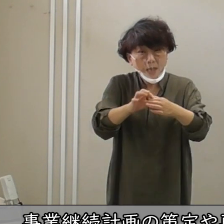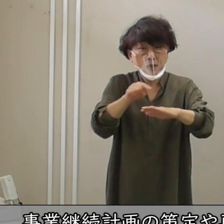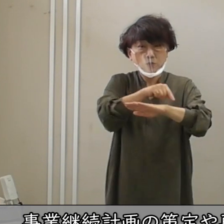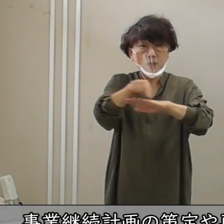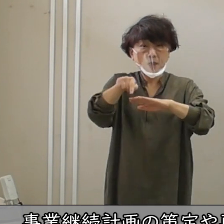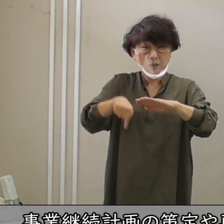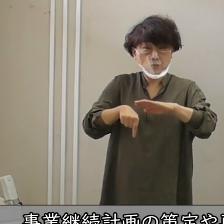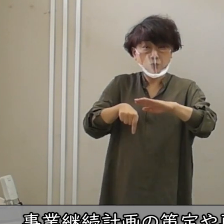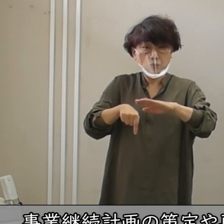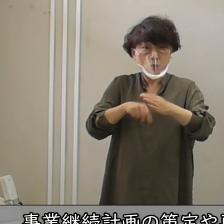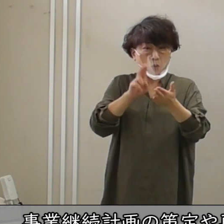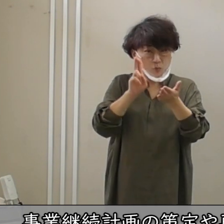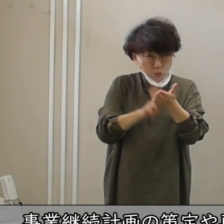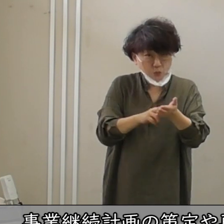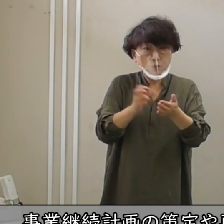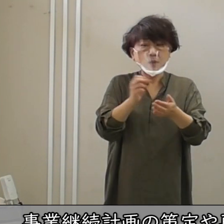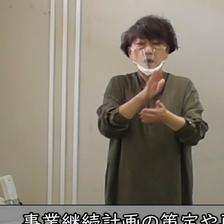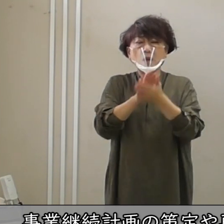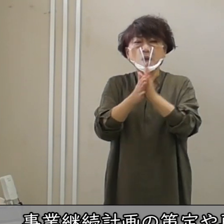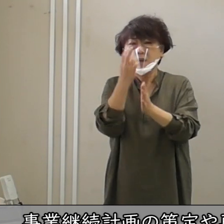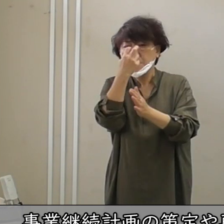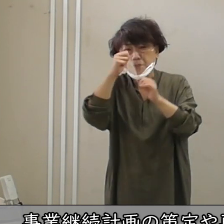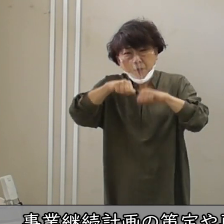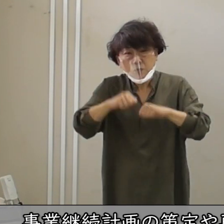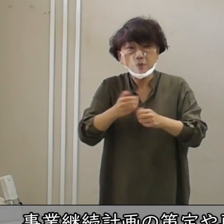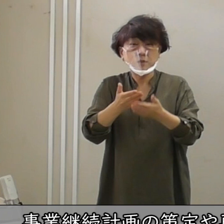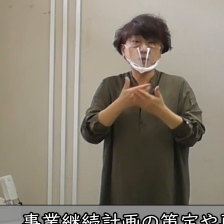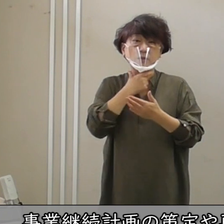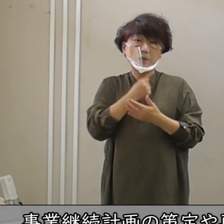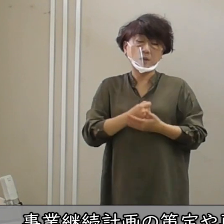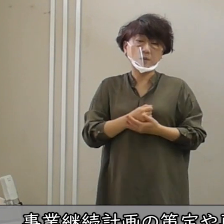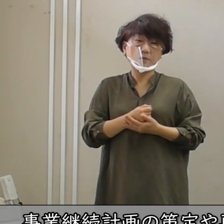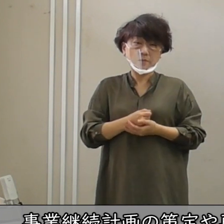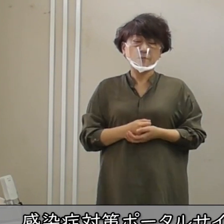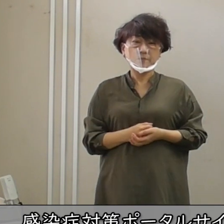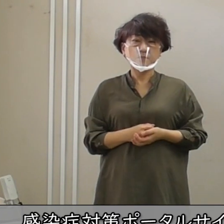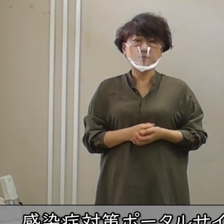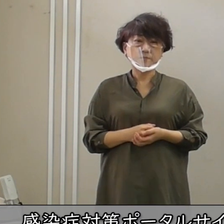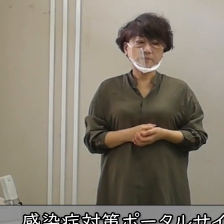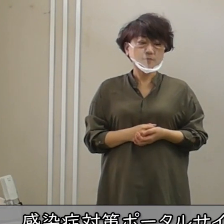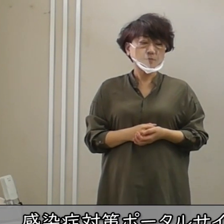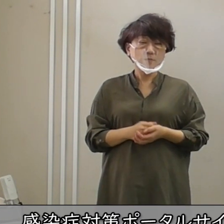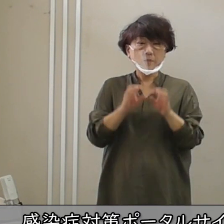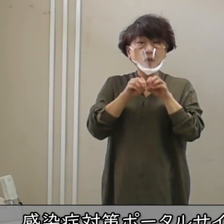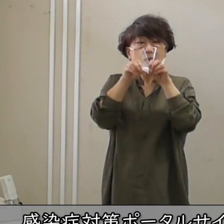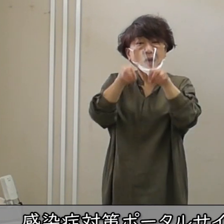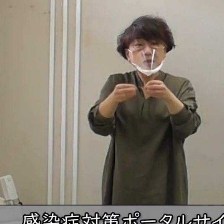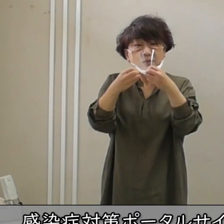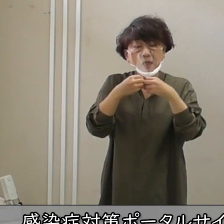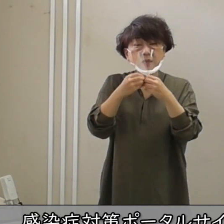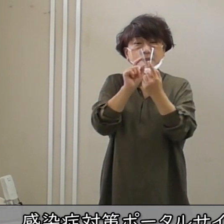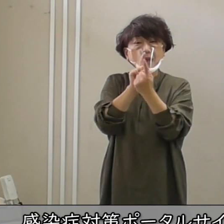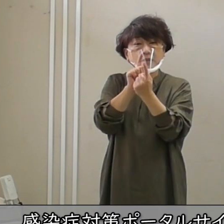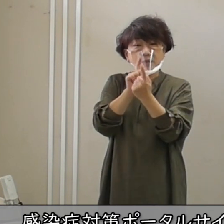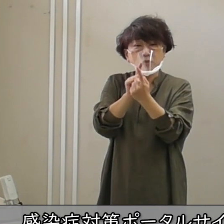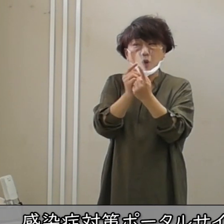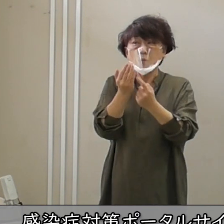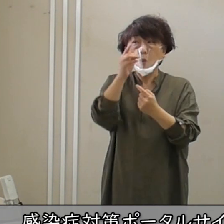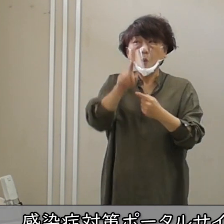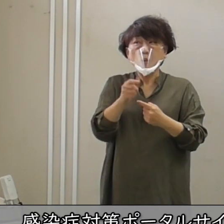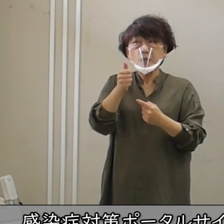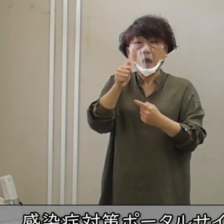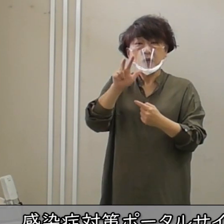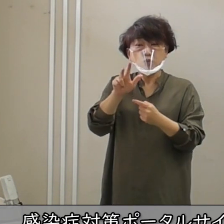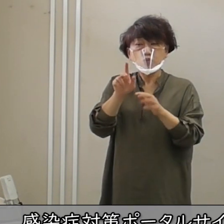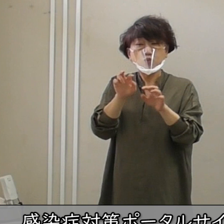策定や再確認をお願いしたいと思います。 感染症対策ポータルサイトを